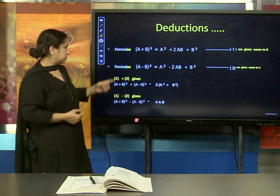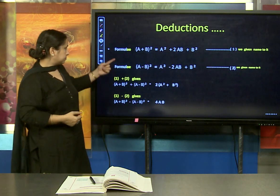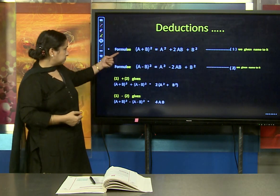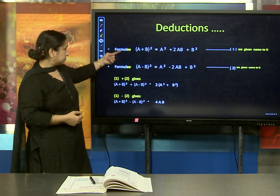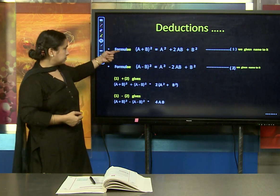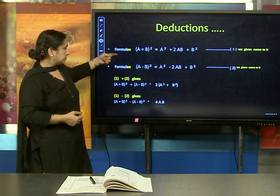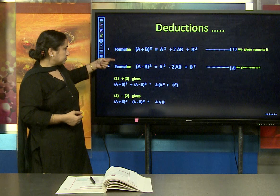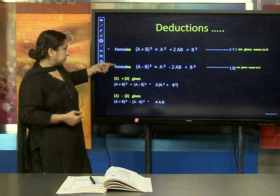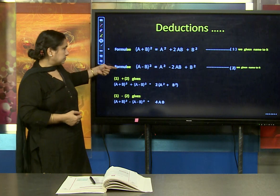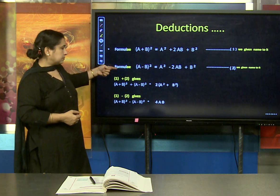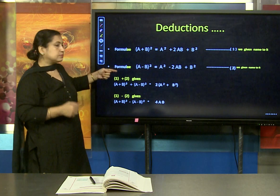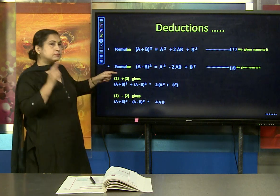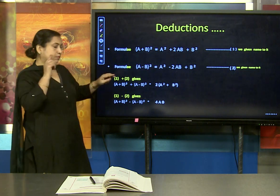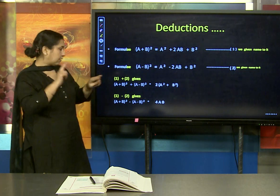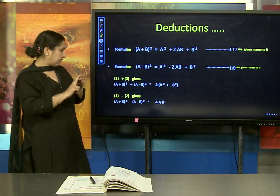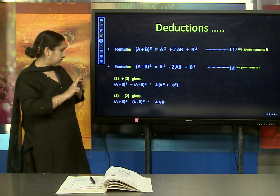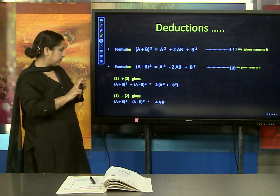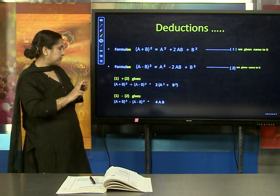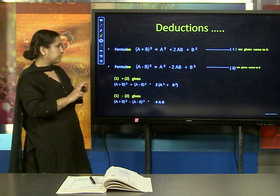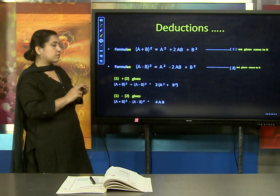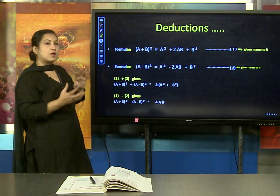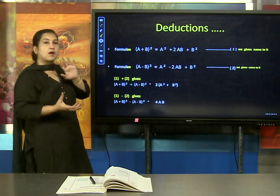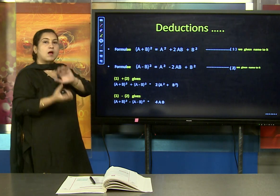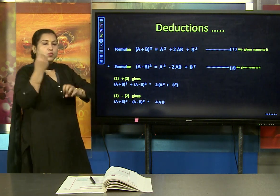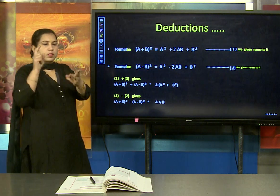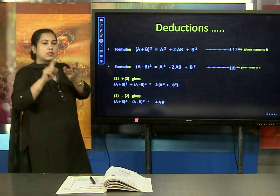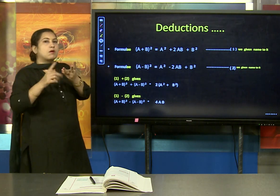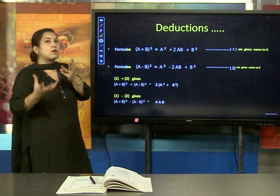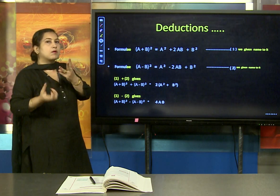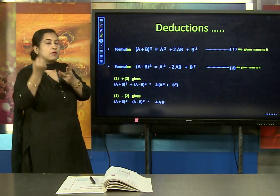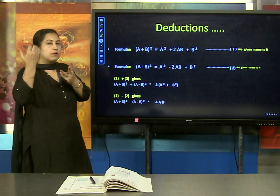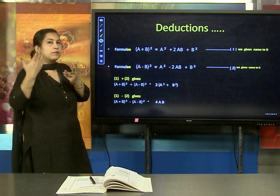में देखिए तीसरा कौन सा फार्मूला है?